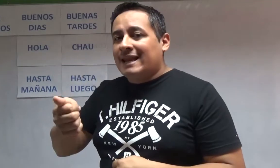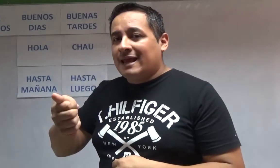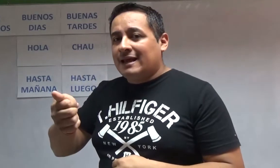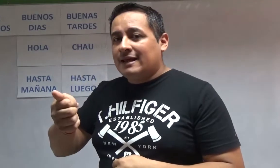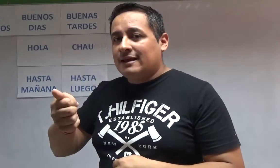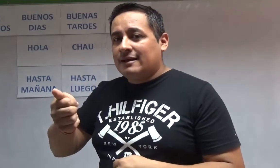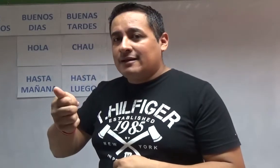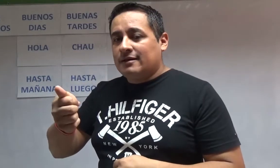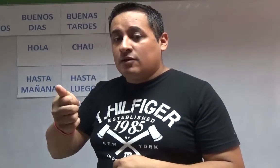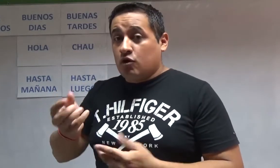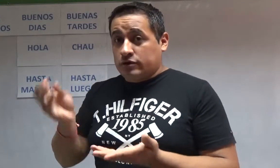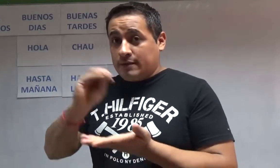mañana. ¿Otra vez?